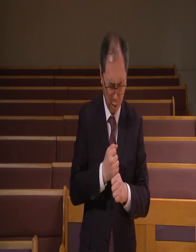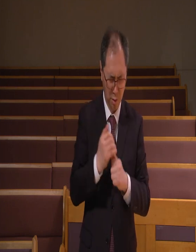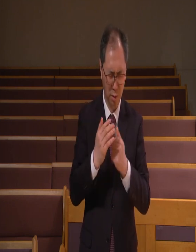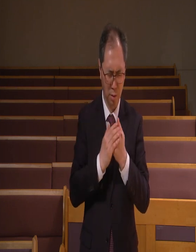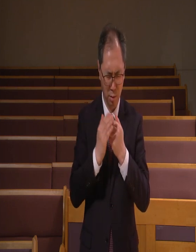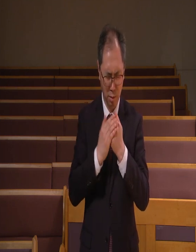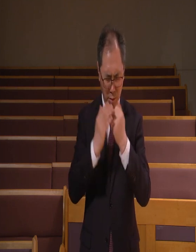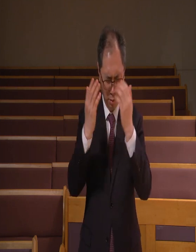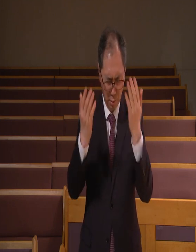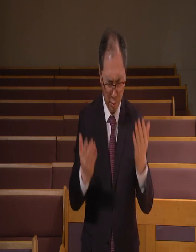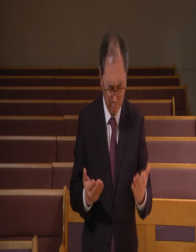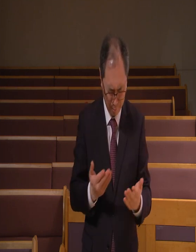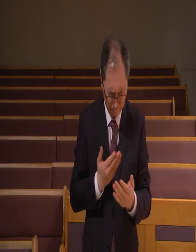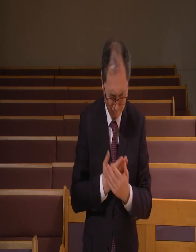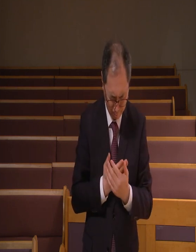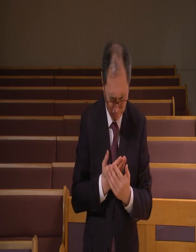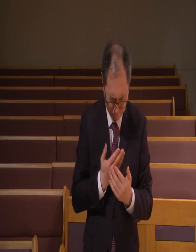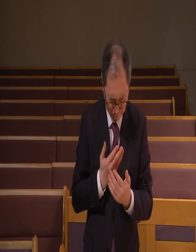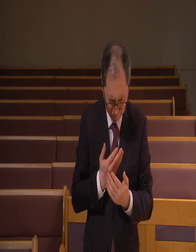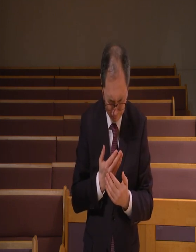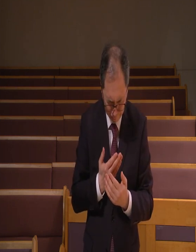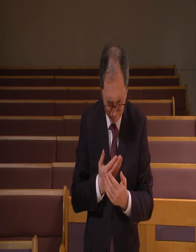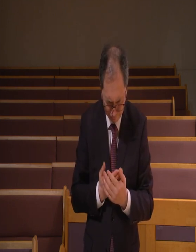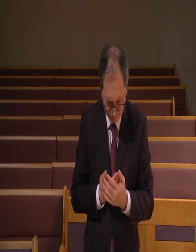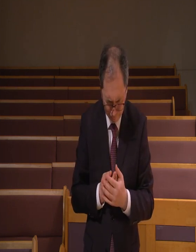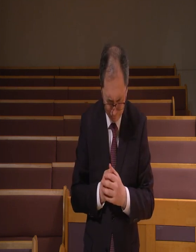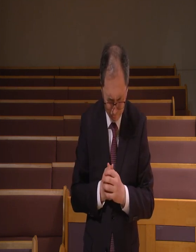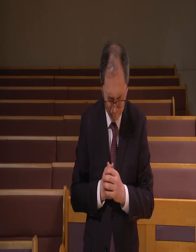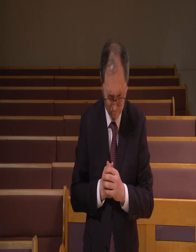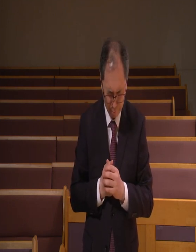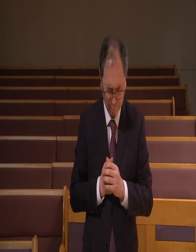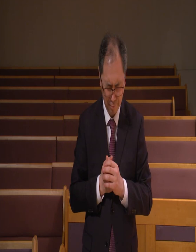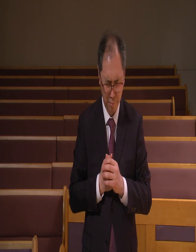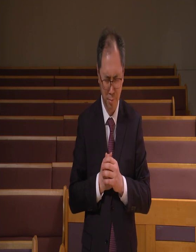용서하여 주여.